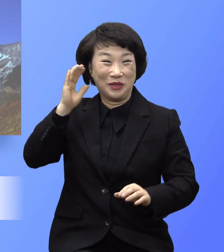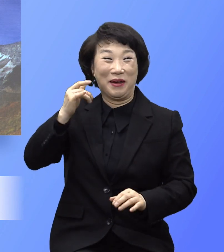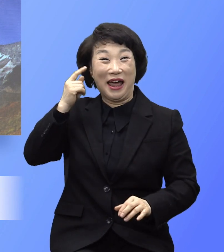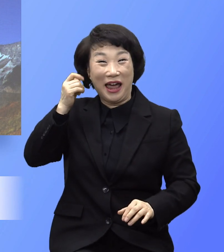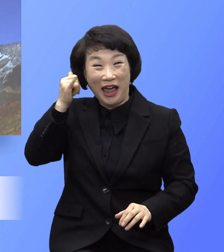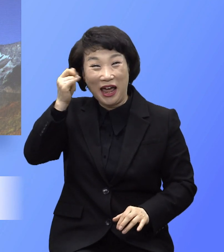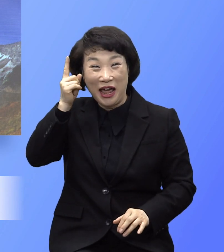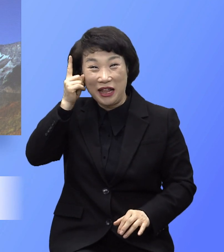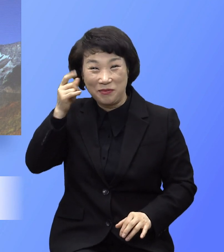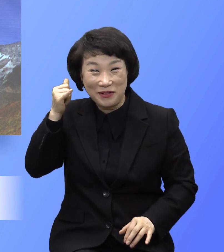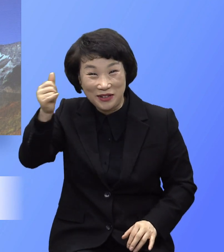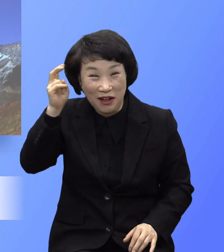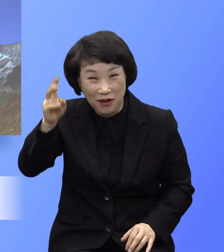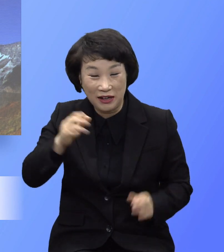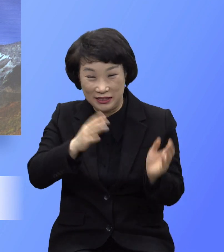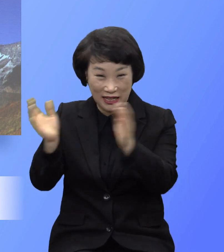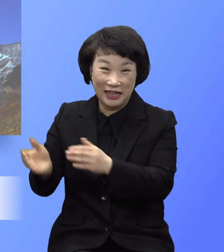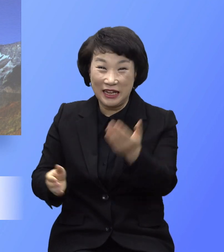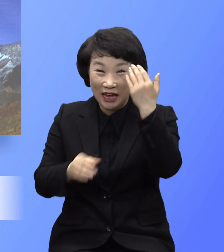아무개야